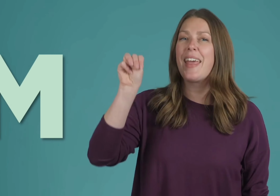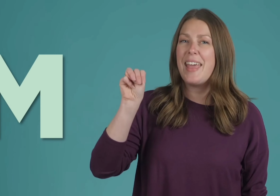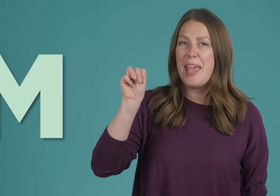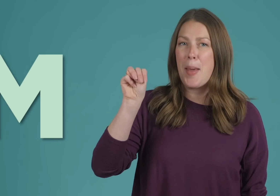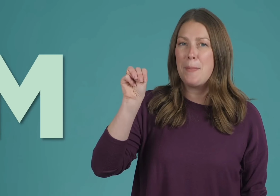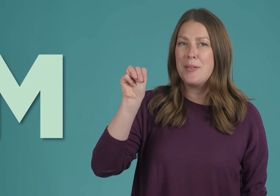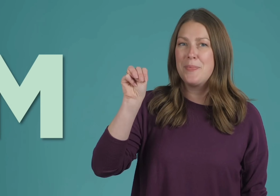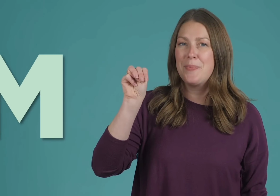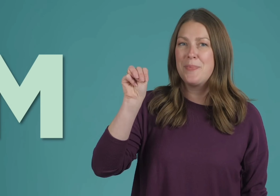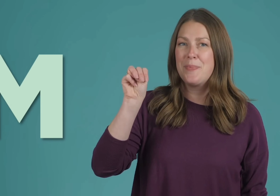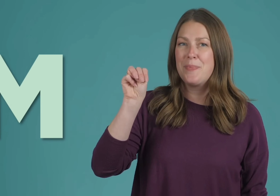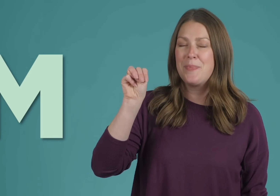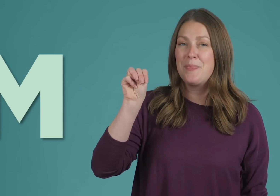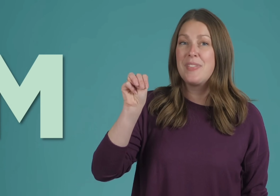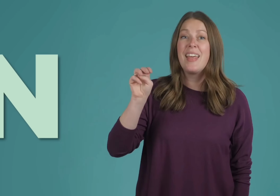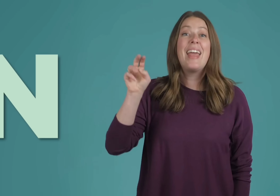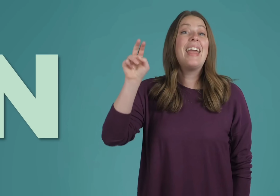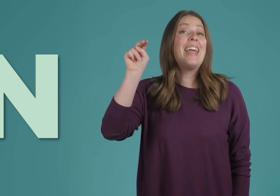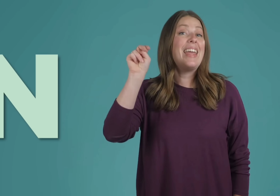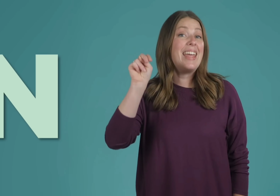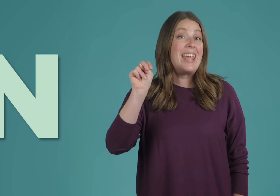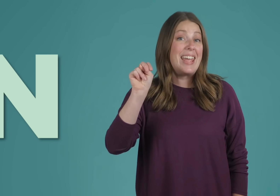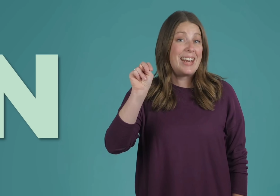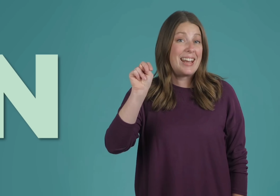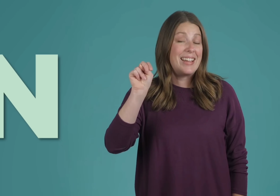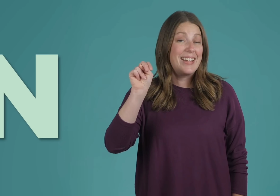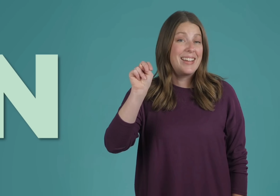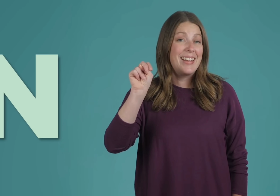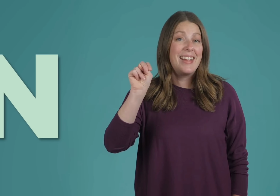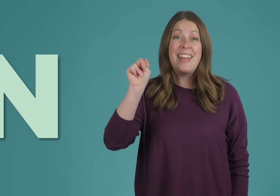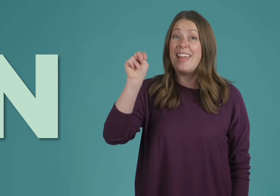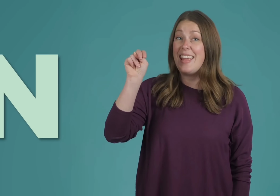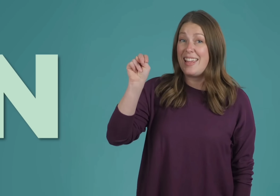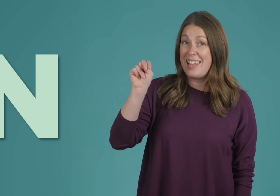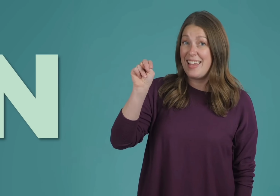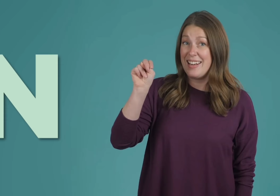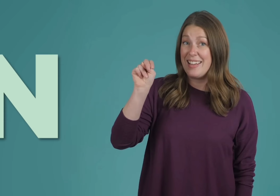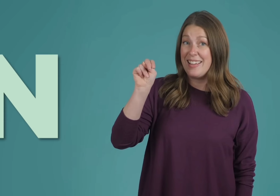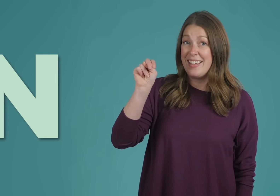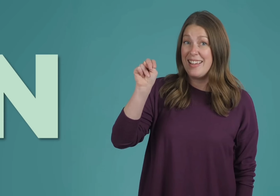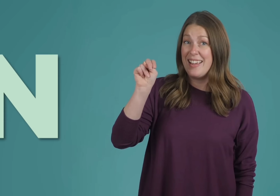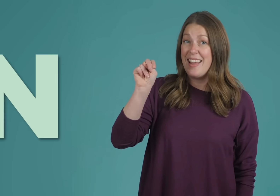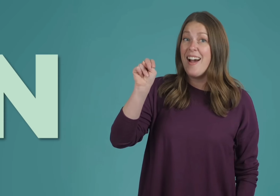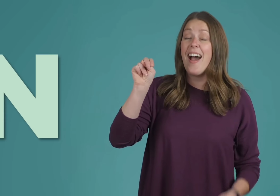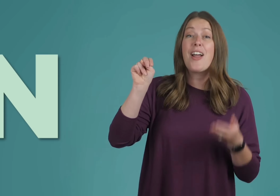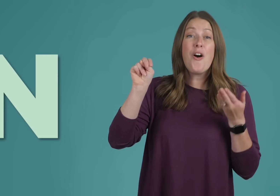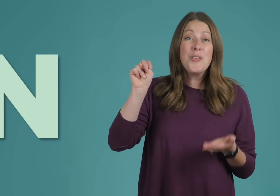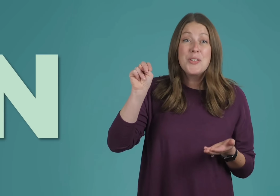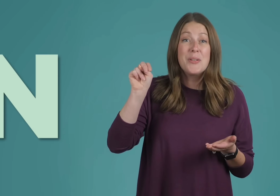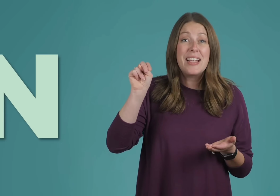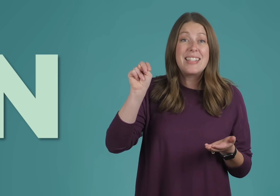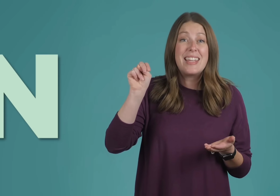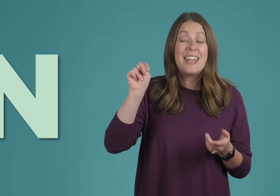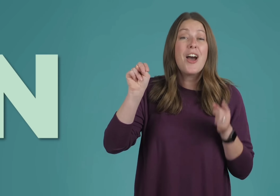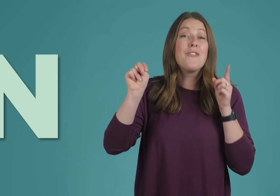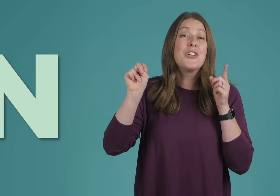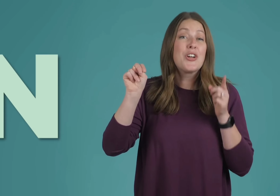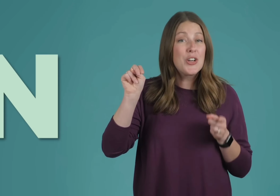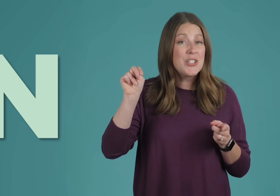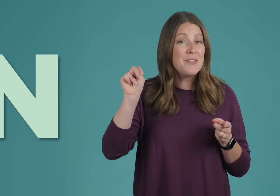M. M. N. M. I also like to think of the cursive